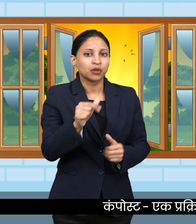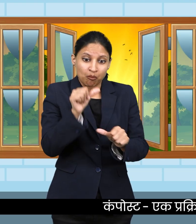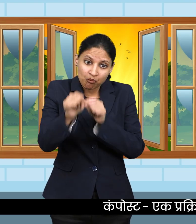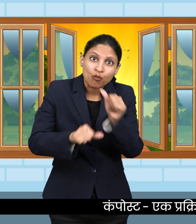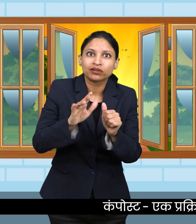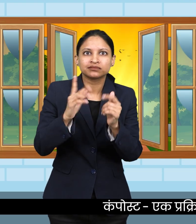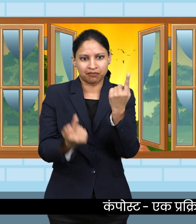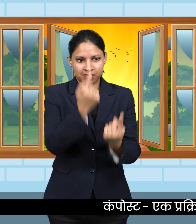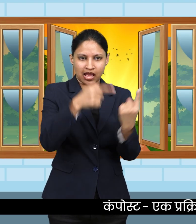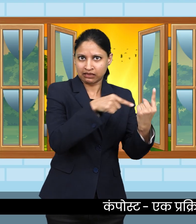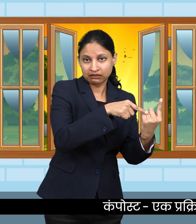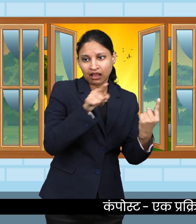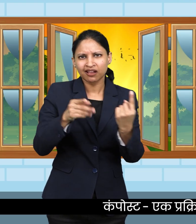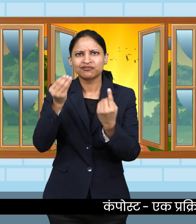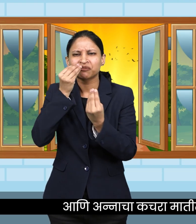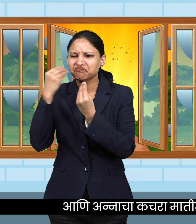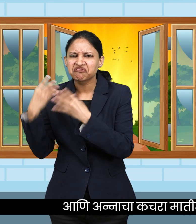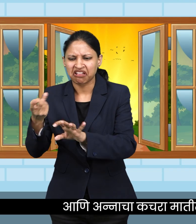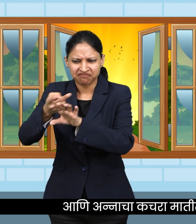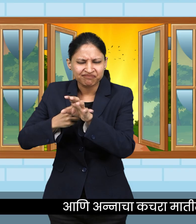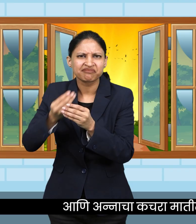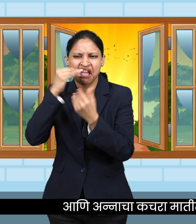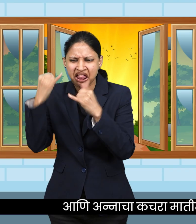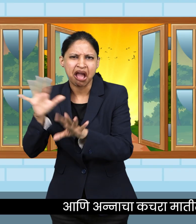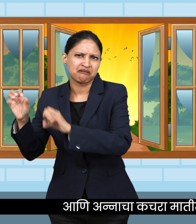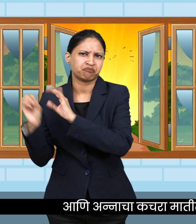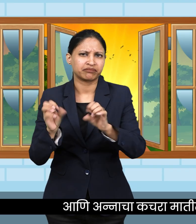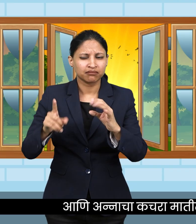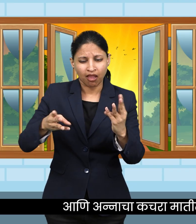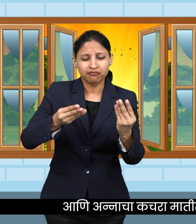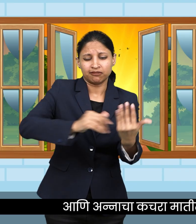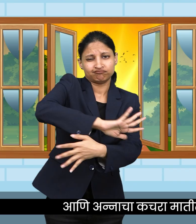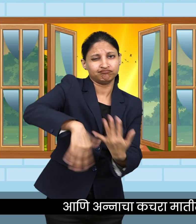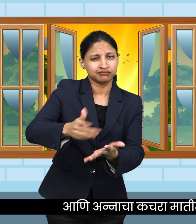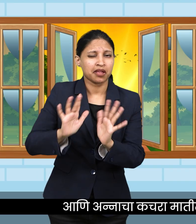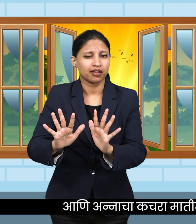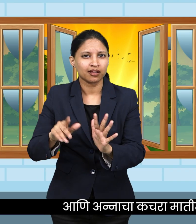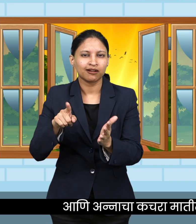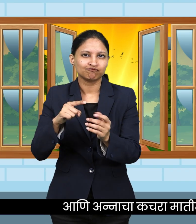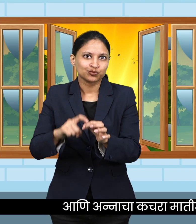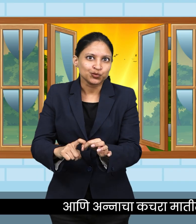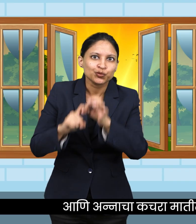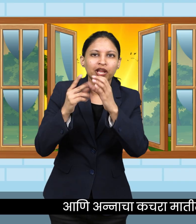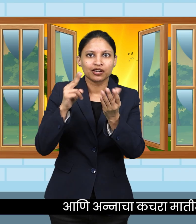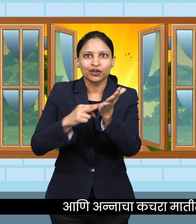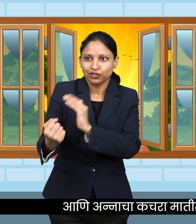जिथे कुजलेल्या वनस्पती आणि अन्नाचा कचरा मातीत मिसळून तिची पोषक